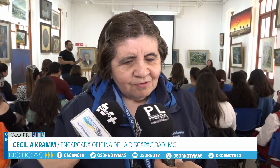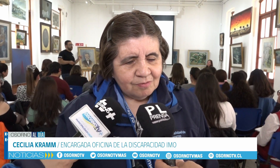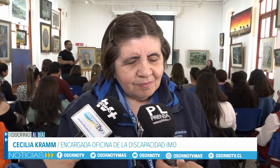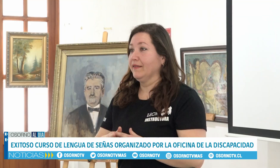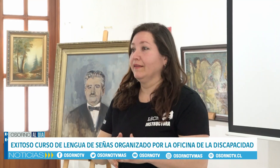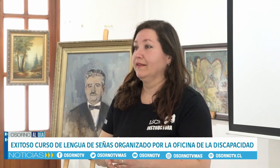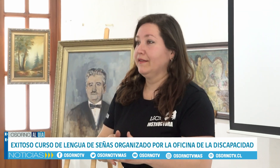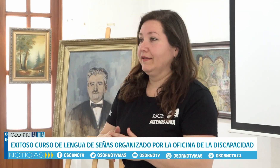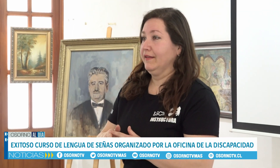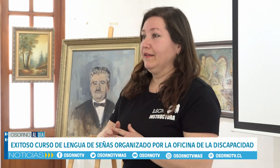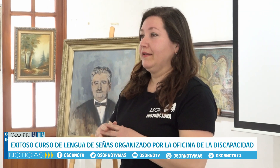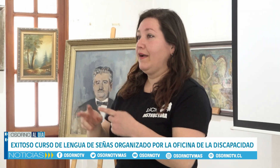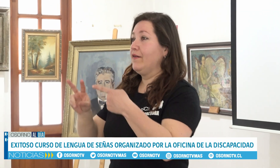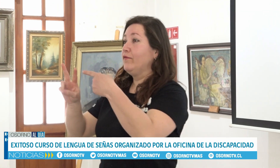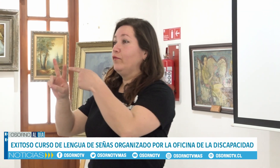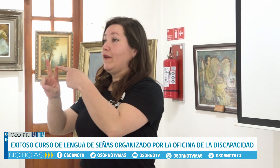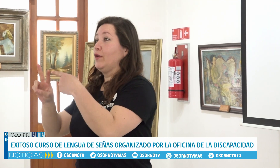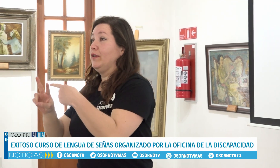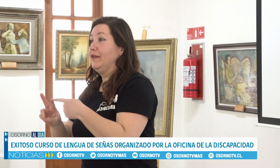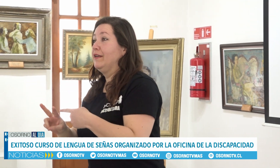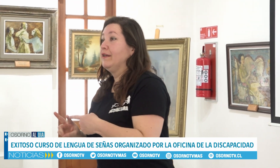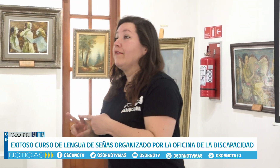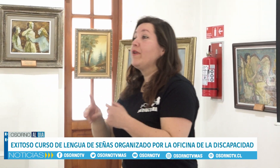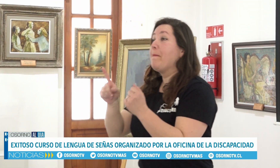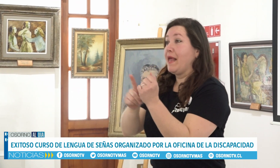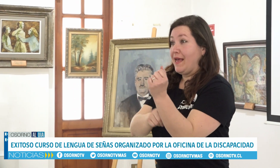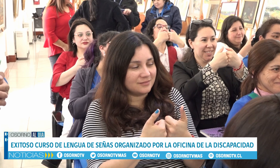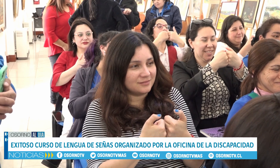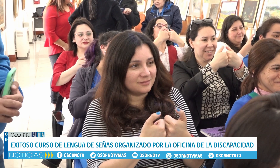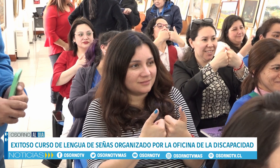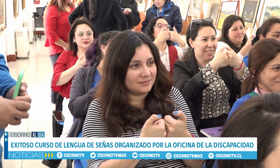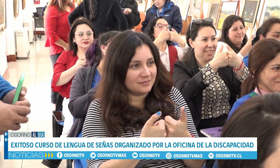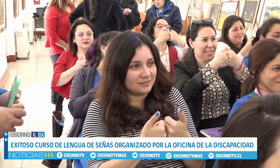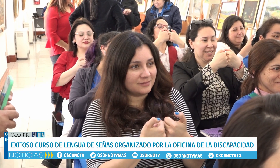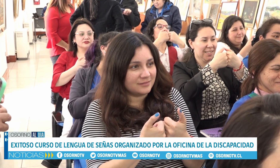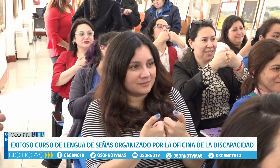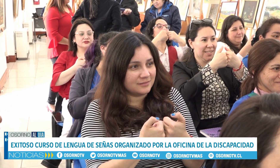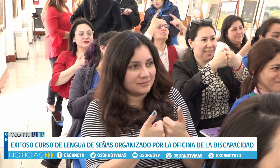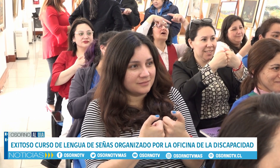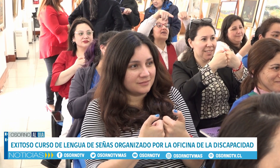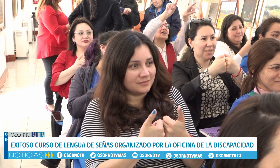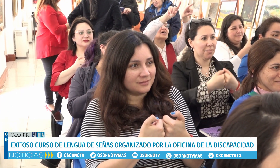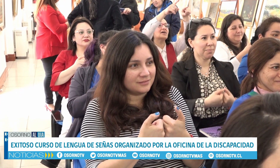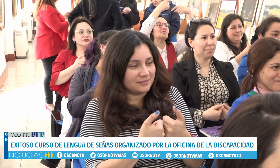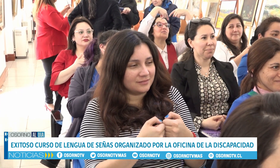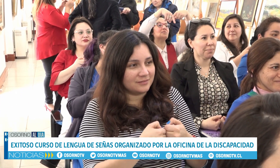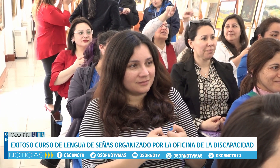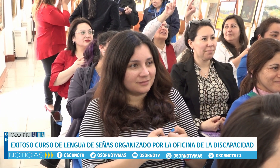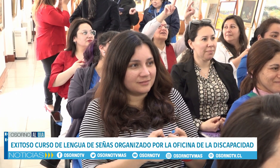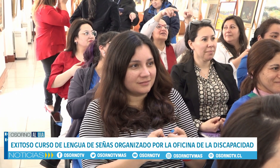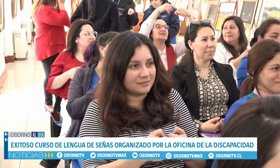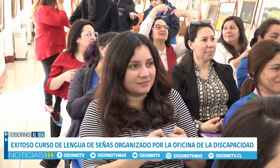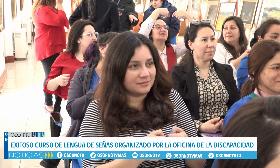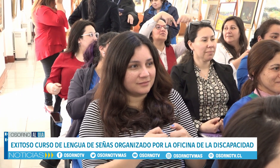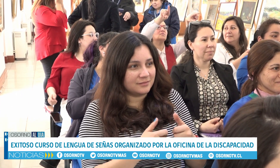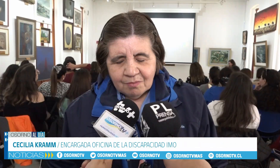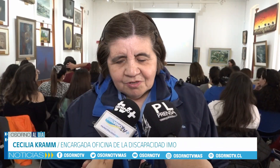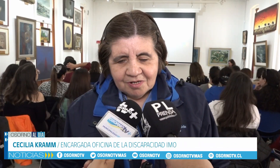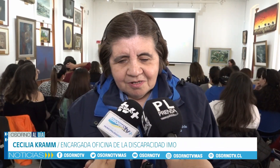clan valoró también la alta respuesta por parte de la comunidad de ser parte de estos cursos de lengua de señas que se iniciaron en el año 2022 bueno el